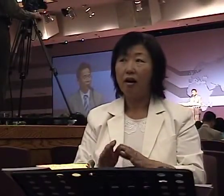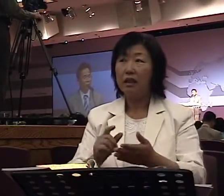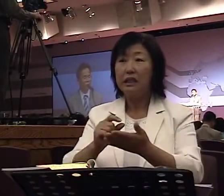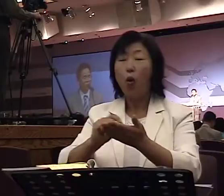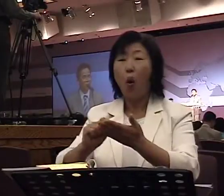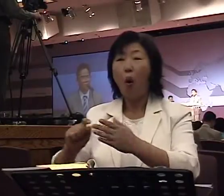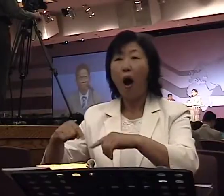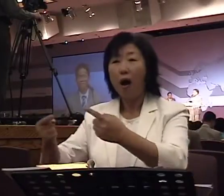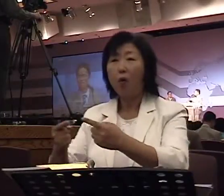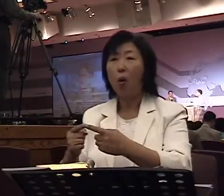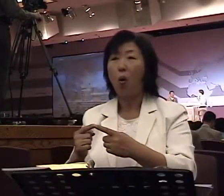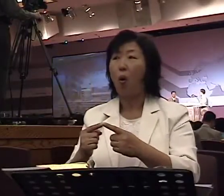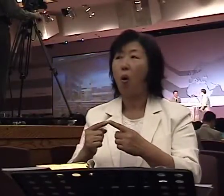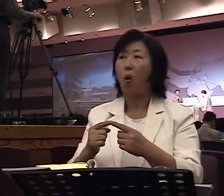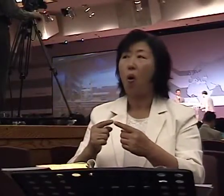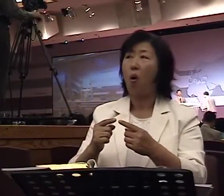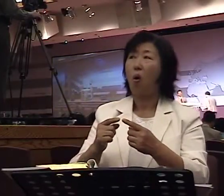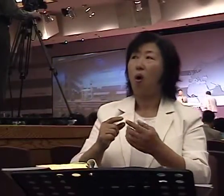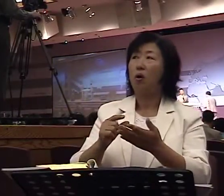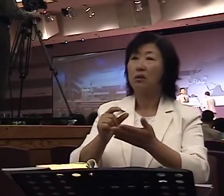기도에 인도해 주시겠습니다.